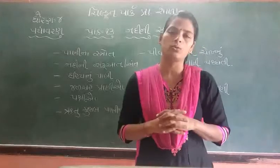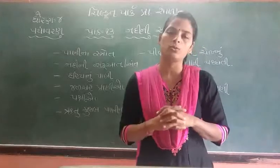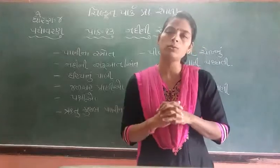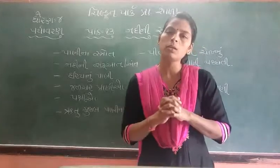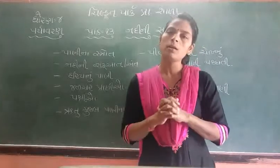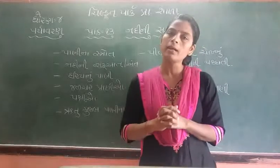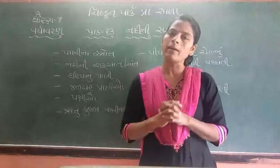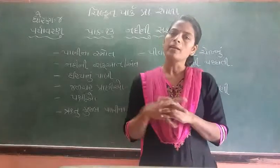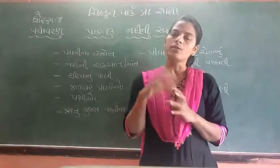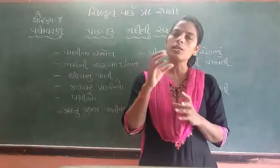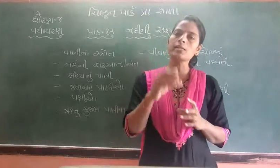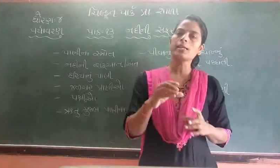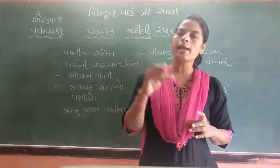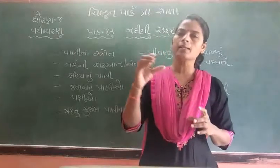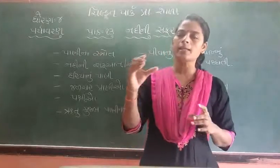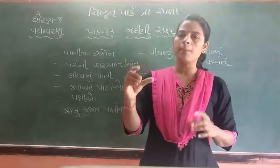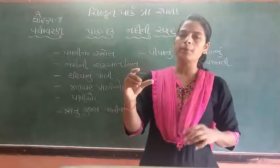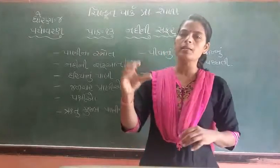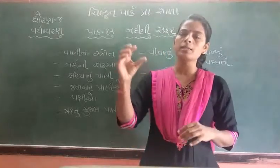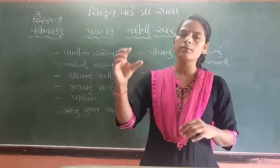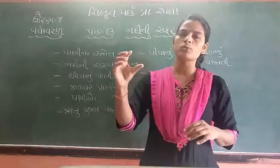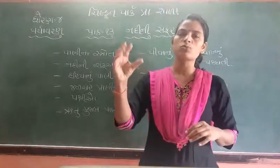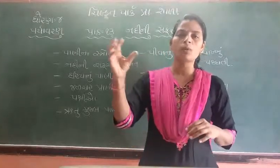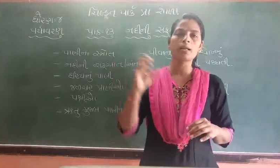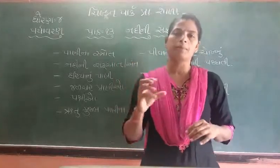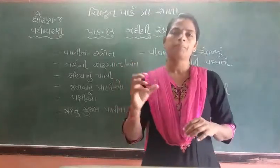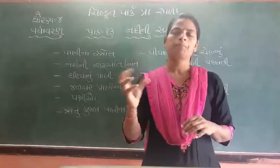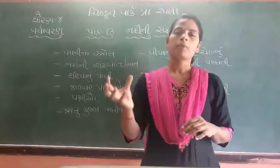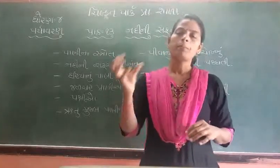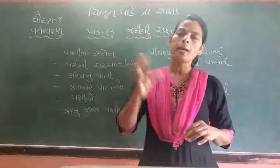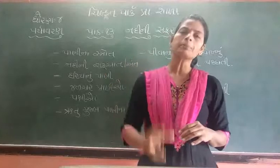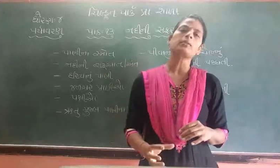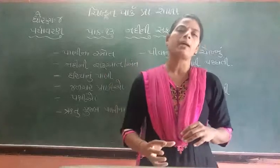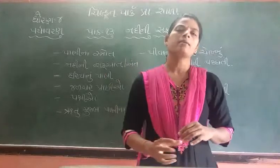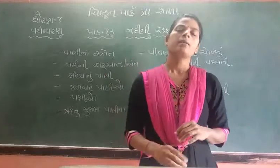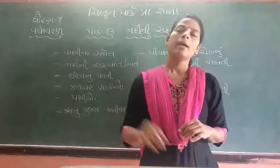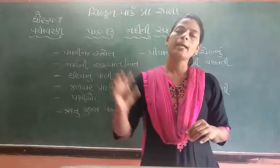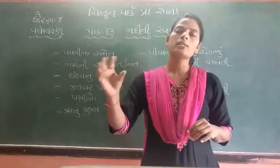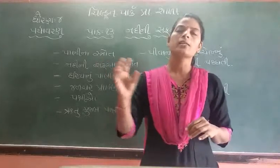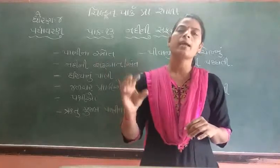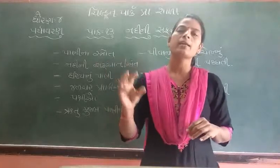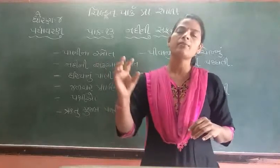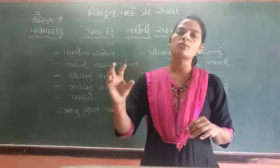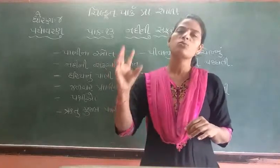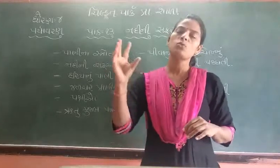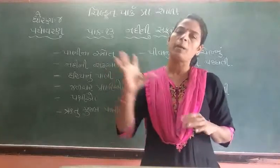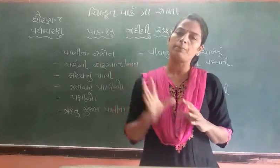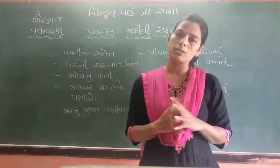स्त्रोत कहेवाय। जे जग्याएथी आपणने जे वस्तु मळे प्राप्त थाय ए जग्याने ए वस्तुनो प्राप्ति